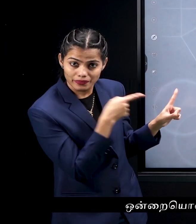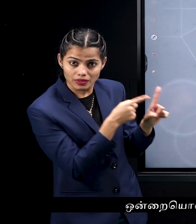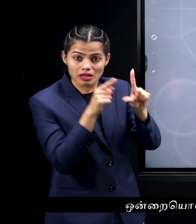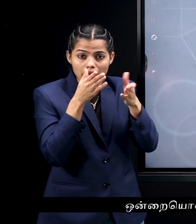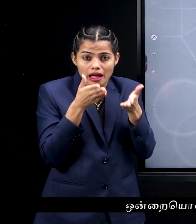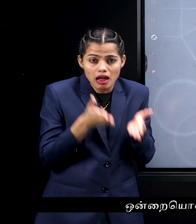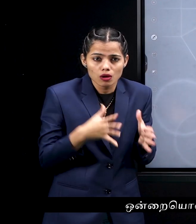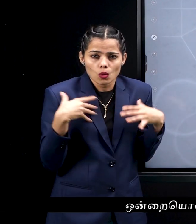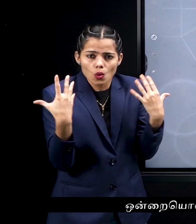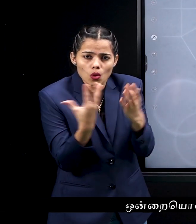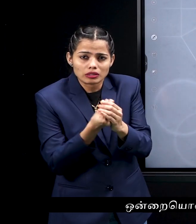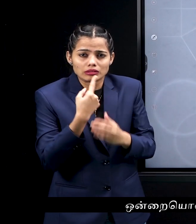சொல்கிறோம்.